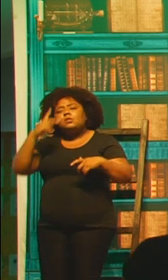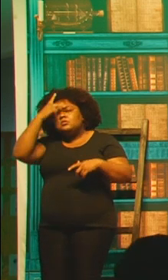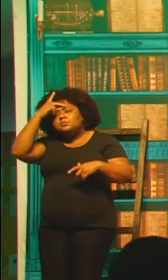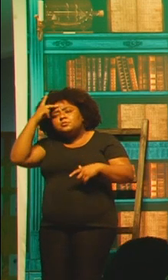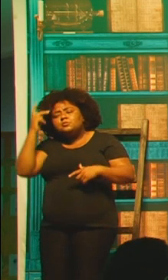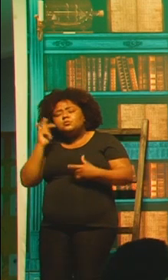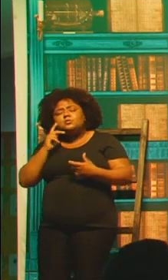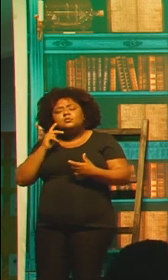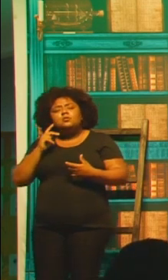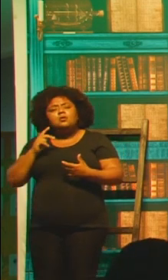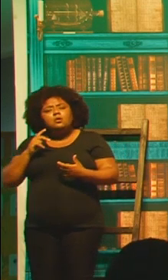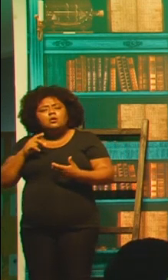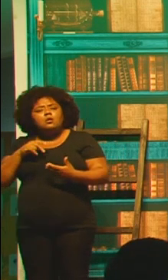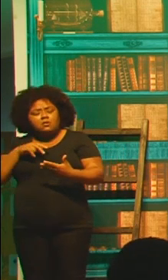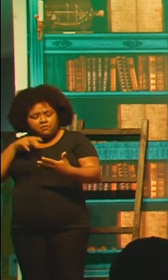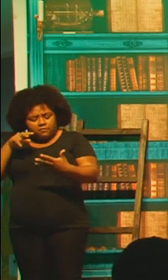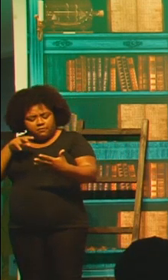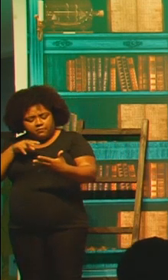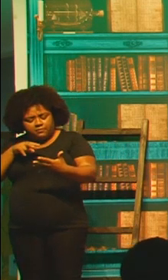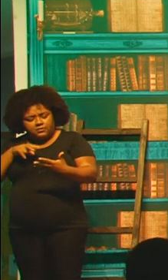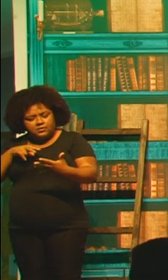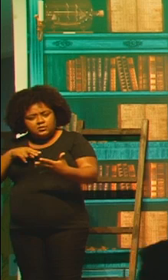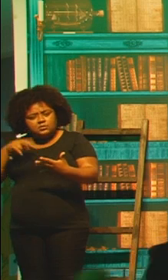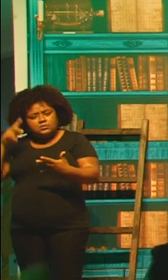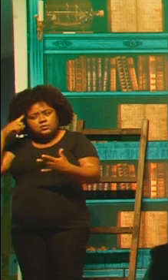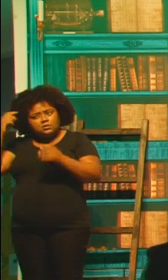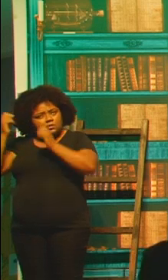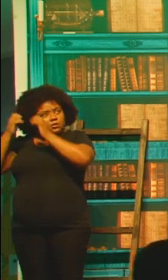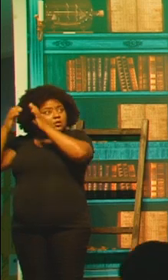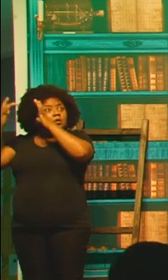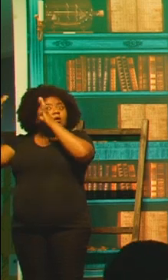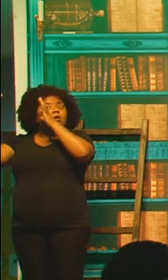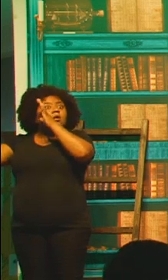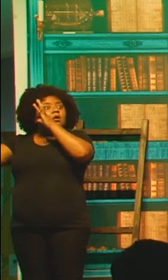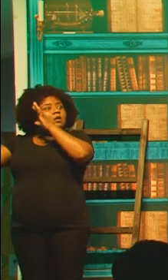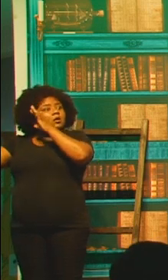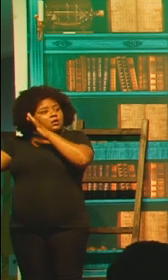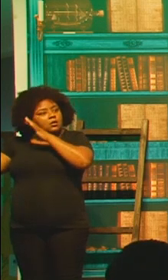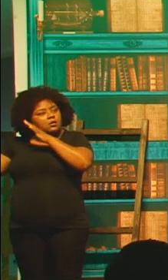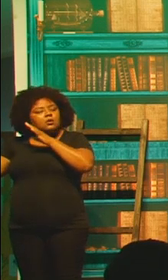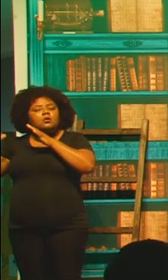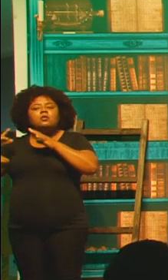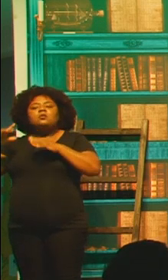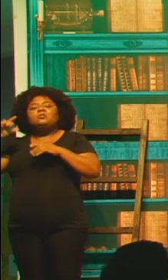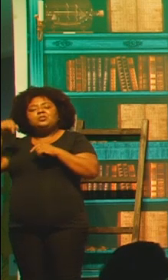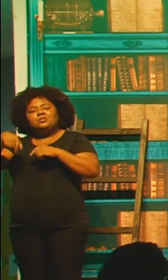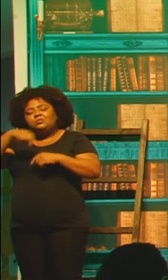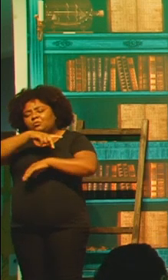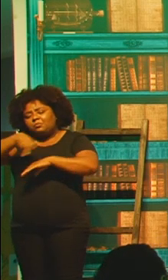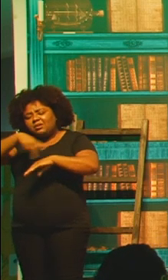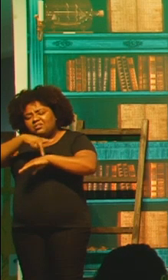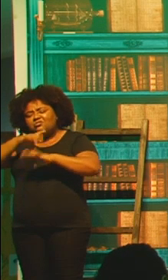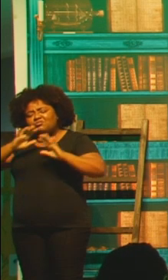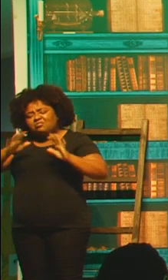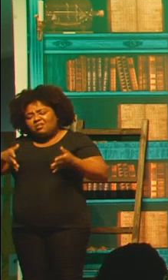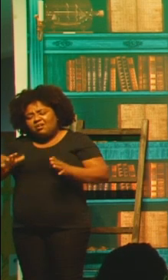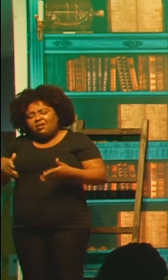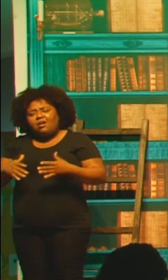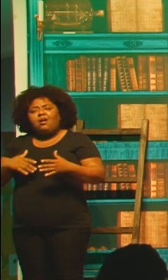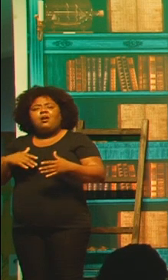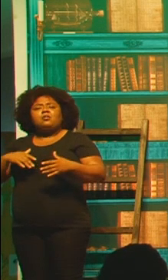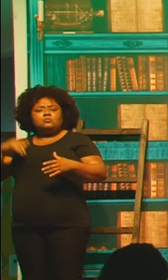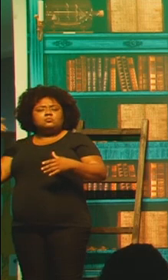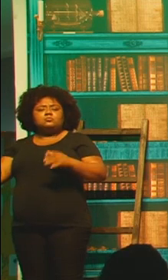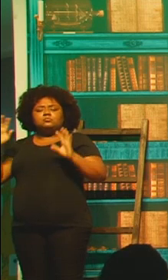imaginasse que seria algo que estava na minha imaginação, né? Que esse país já superou a escravidão, que esse país já